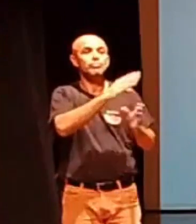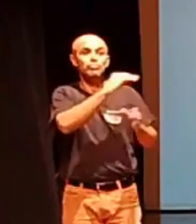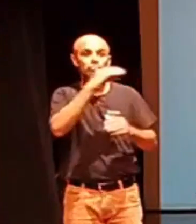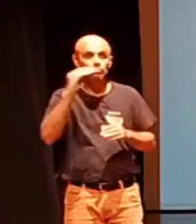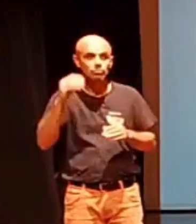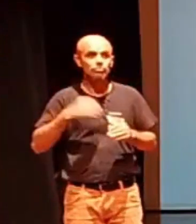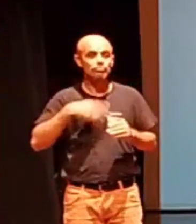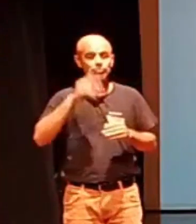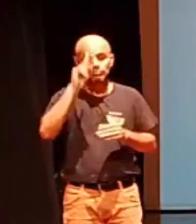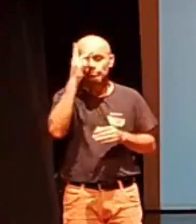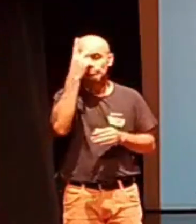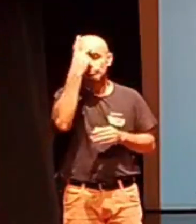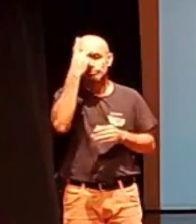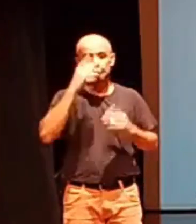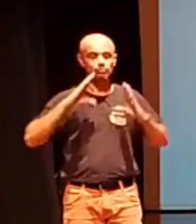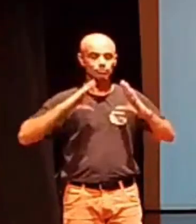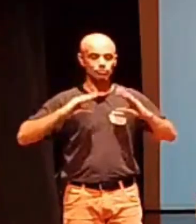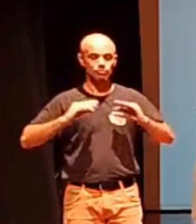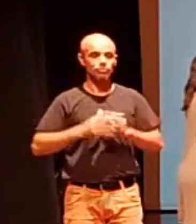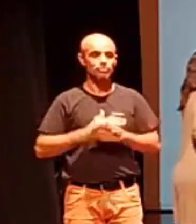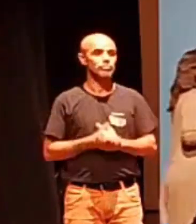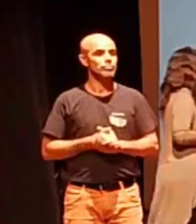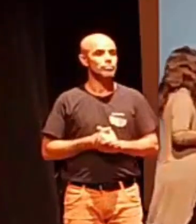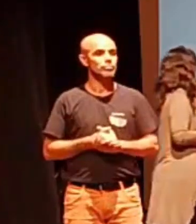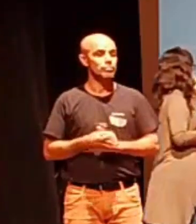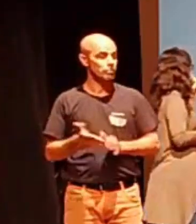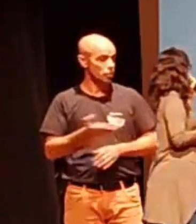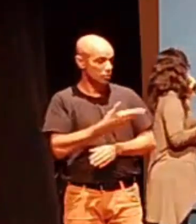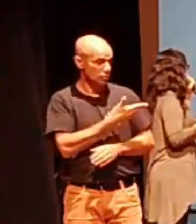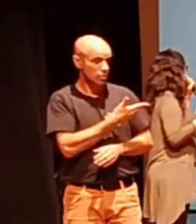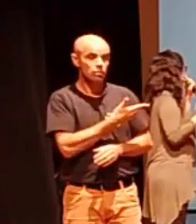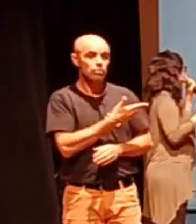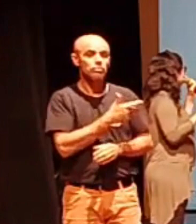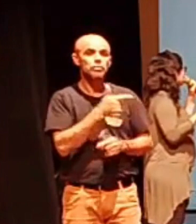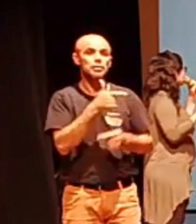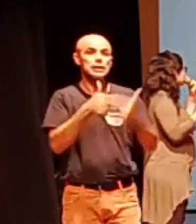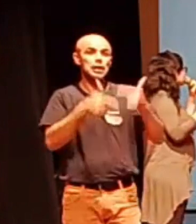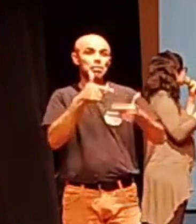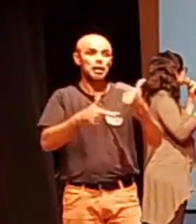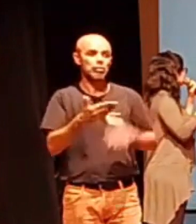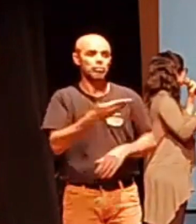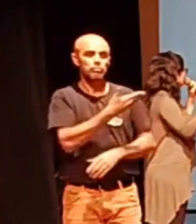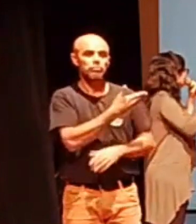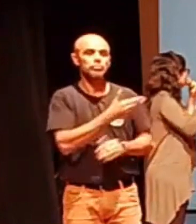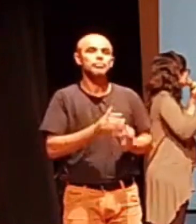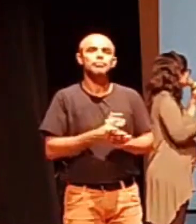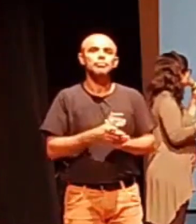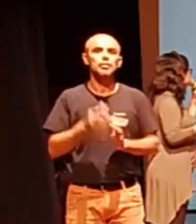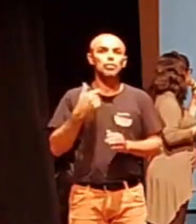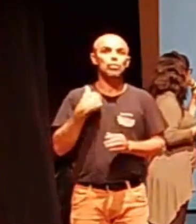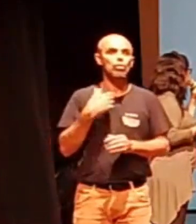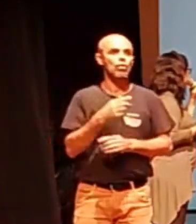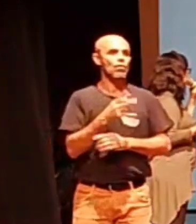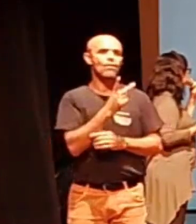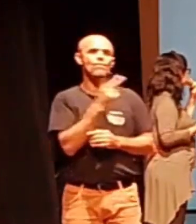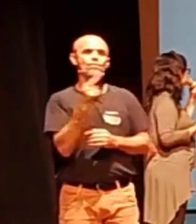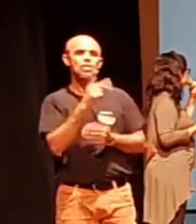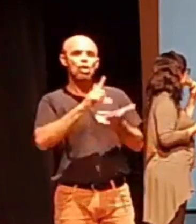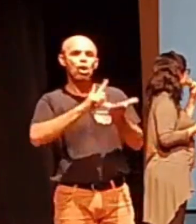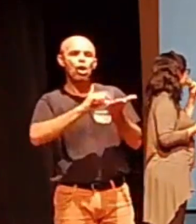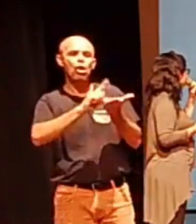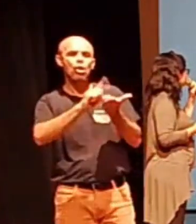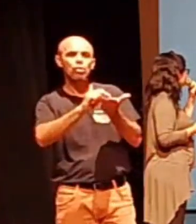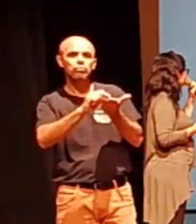E aqui nesse trabalho, onde a gente viu mais de 22 artigos, é uma